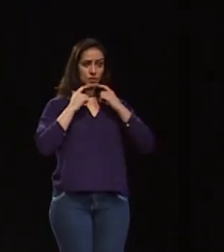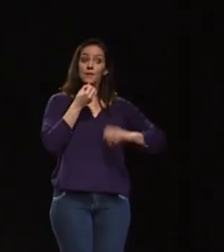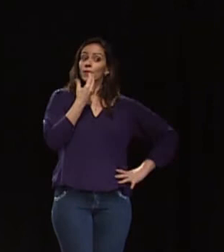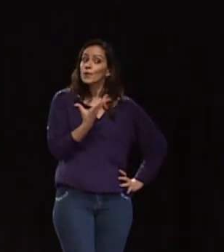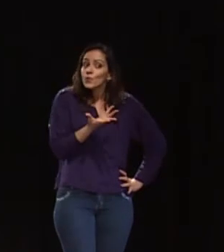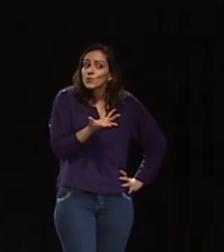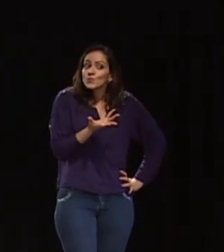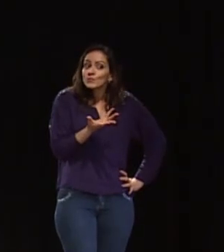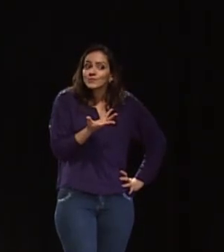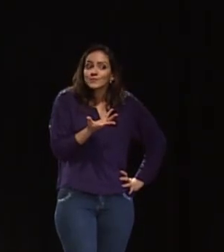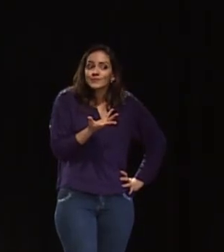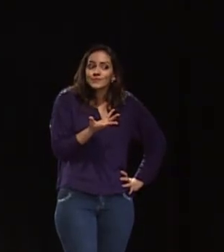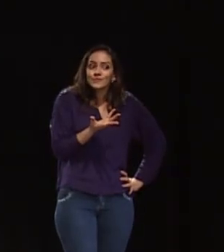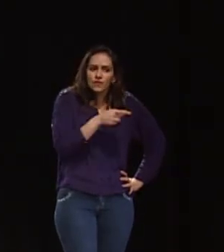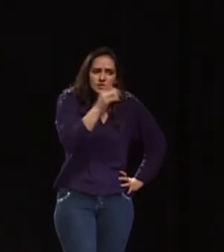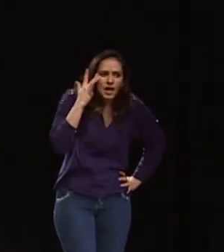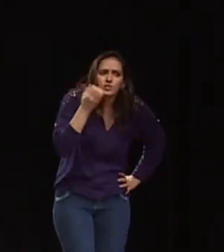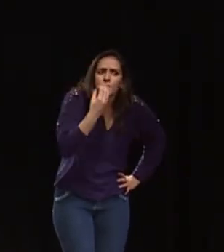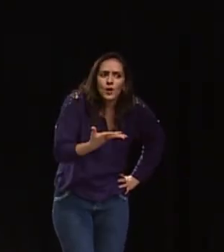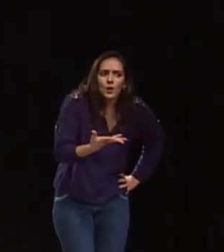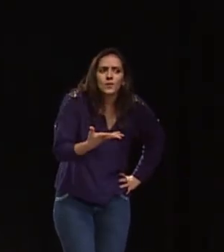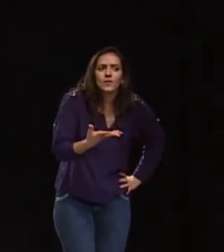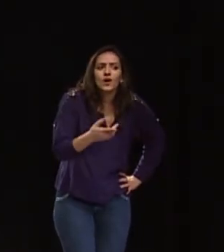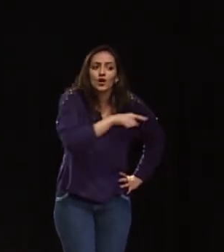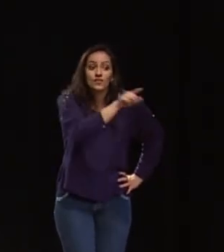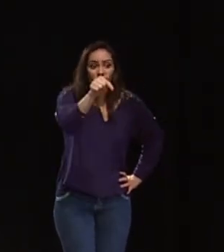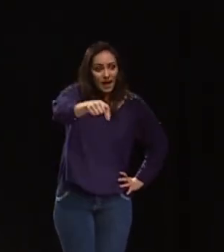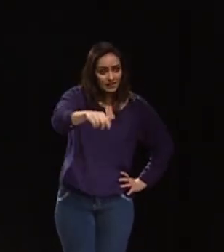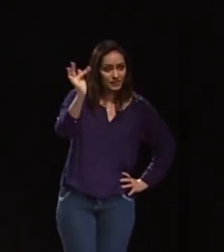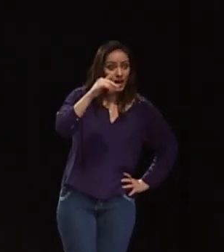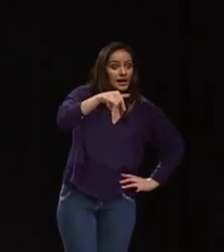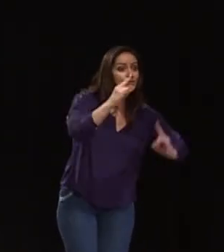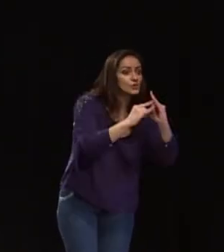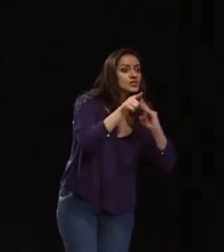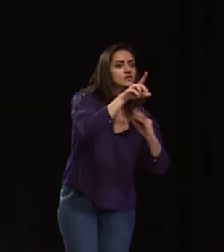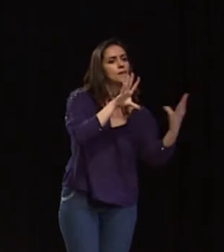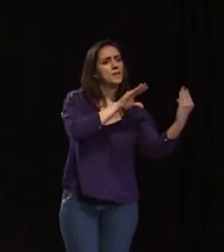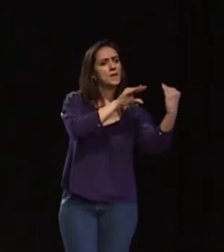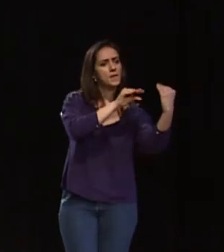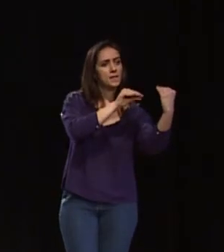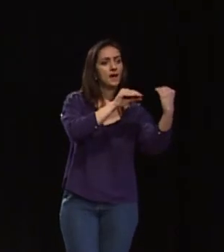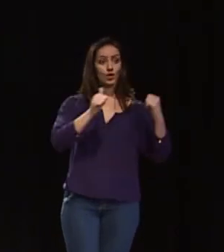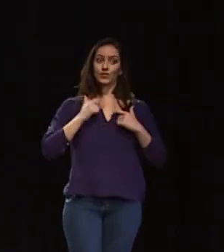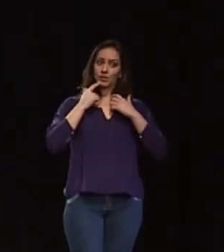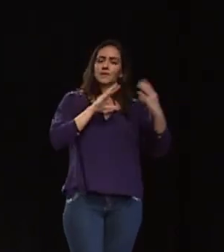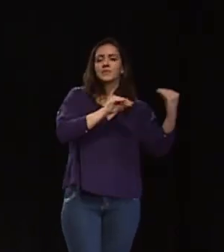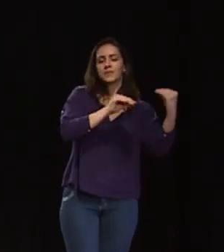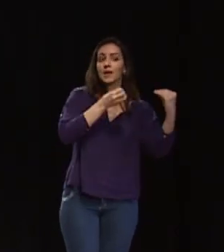pergunto para vocês, o conforto linguístico é bom? Vocês acham bom ser aqui dentro da faculdade, dentro do INES, vocês utilizarem o